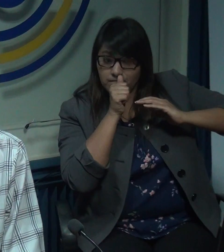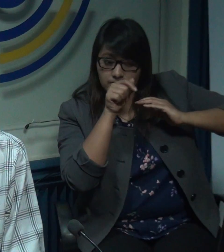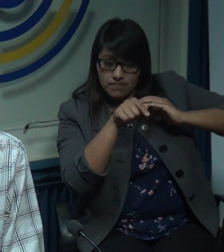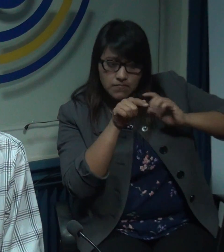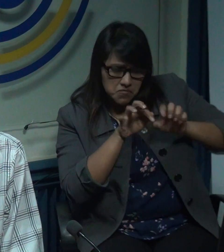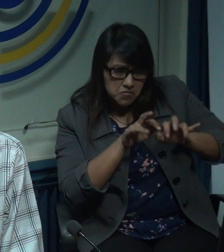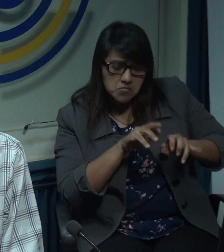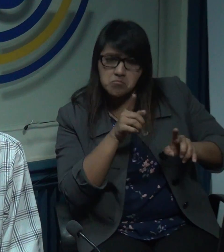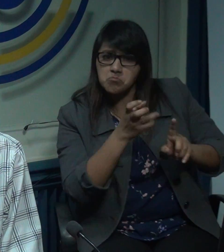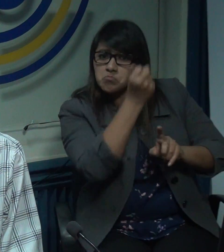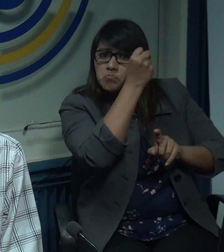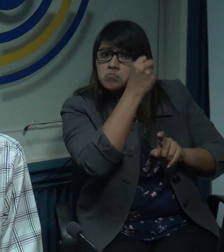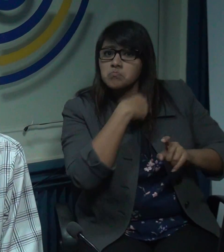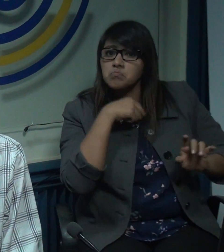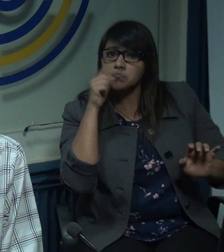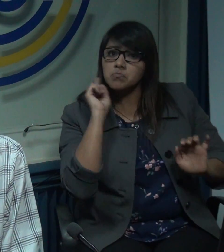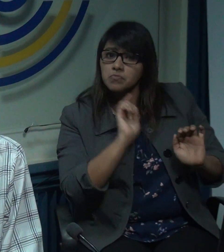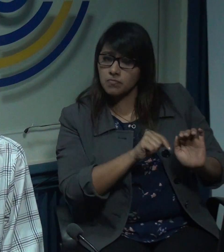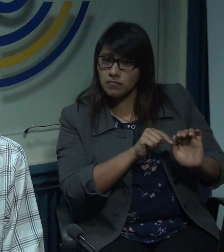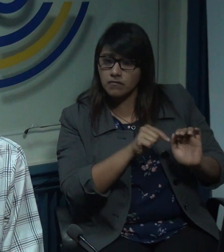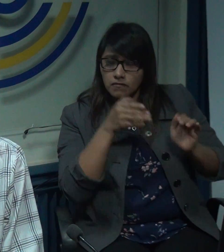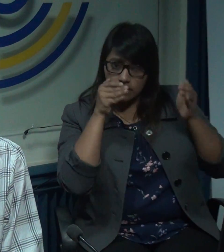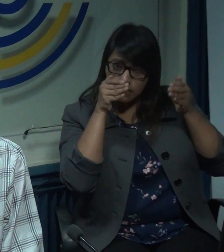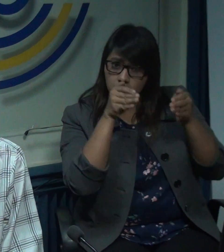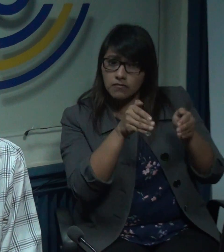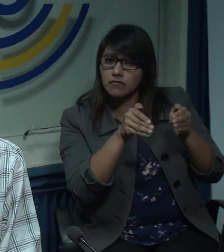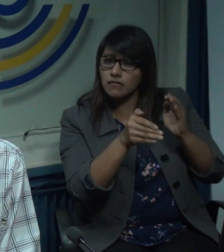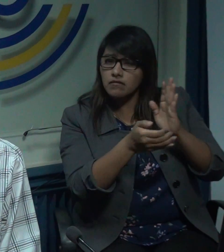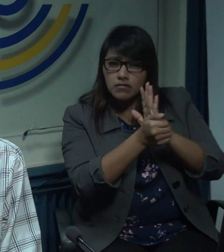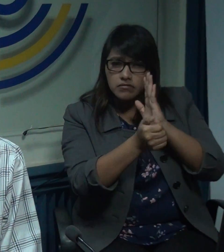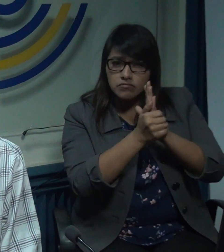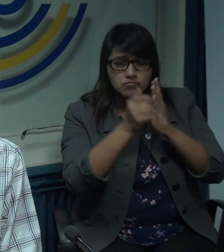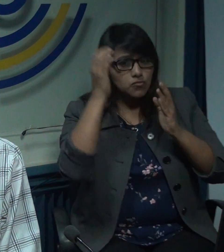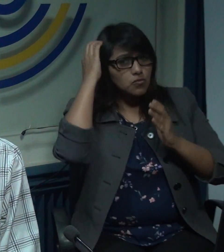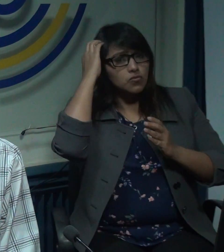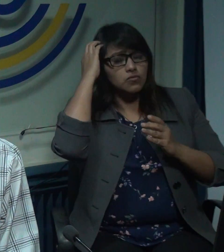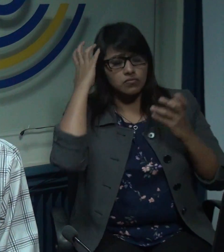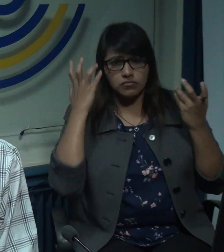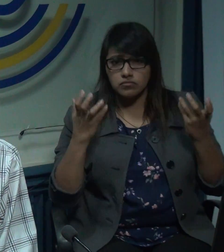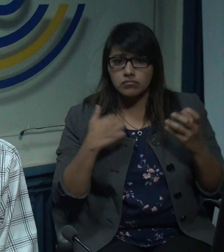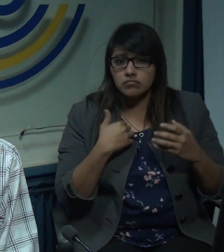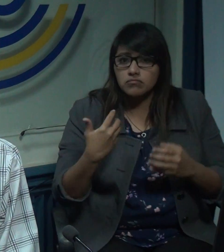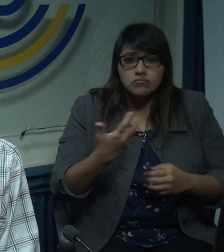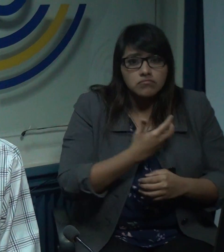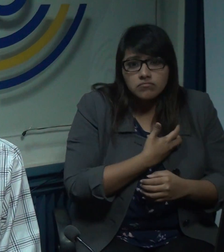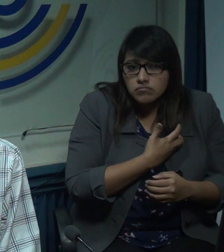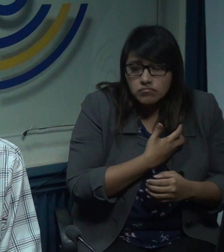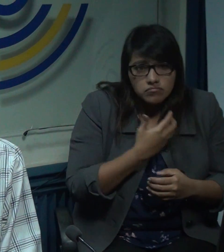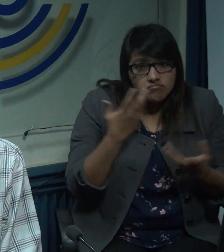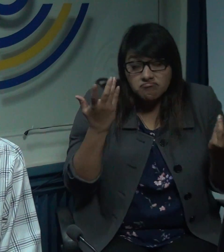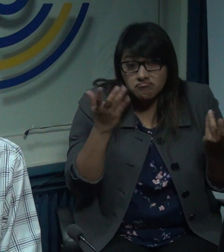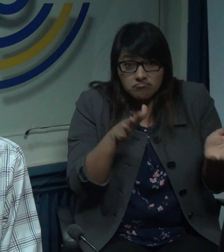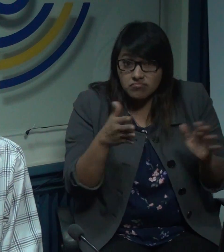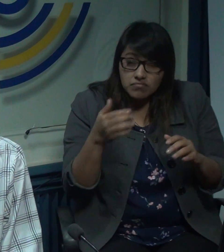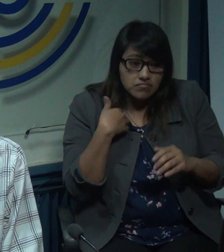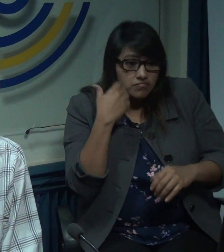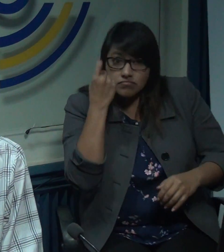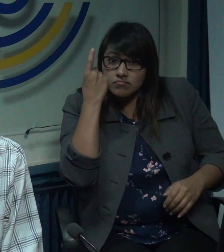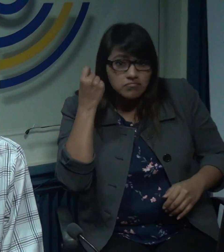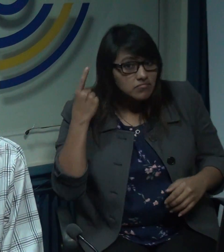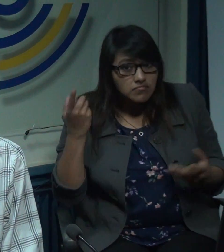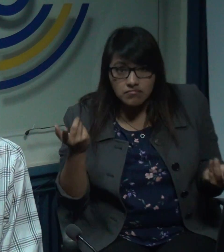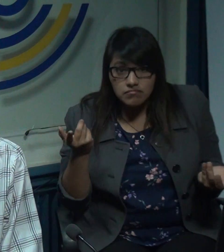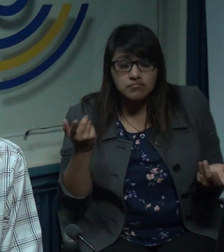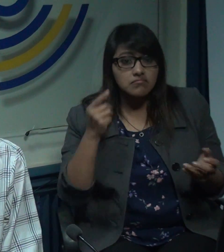esa forma los niños con autismo tienen muchas habilidades mentales, lo que pasa es que no sabemos entenderla. No es un retardo